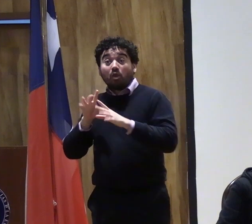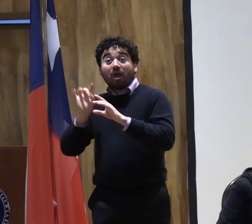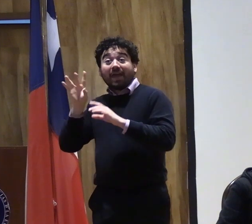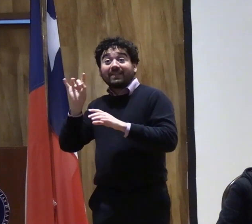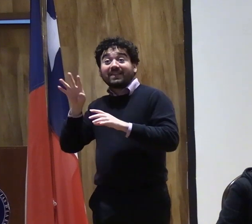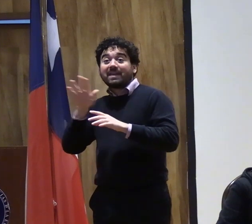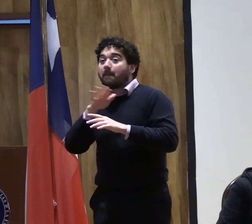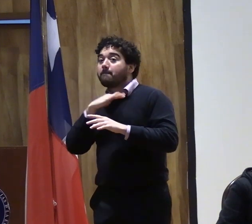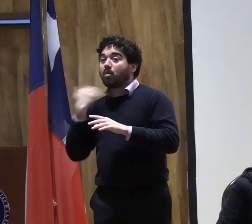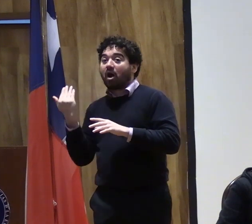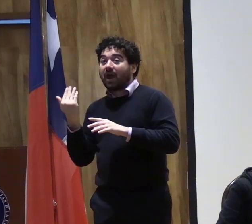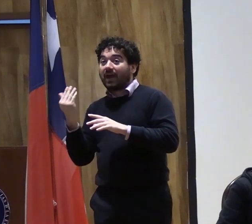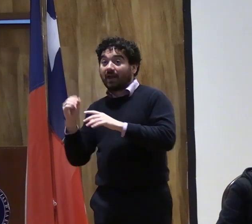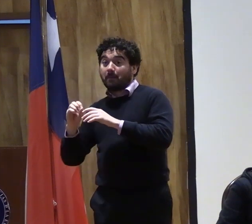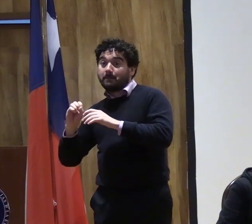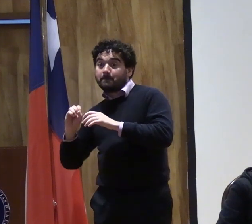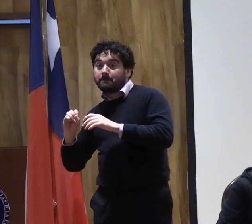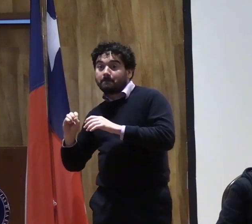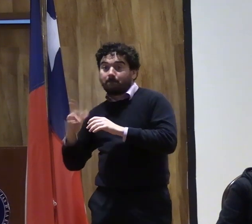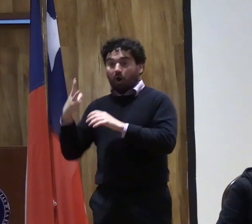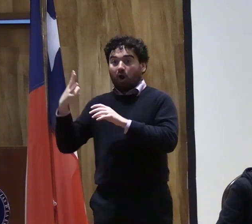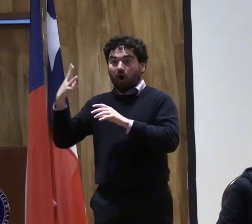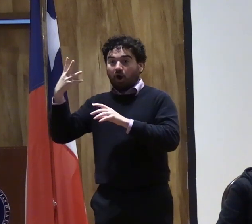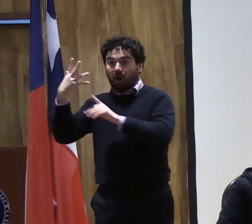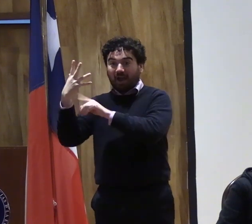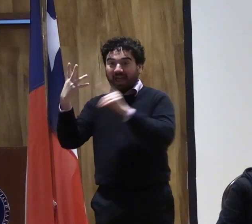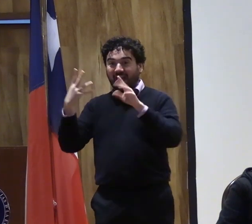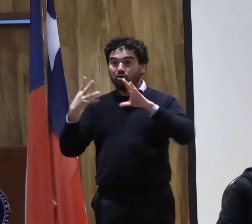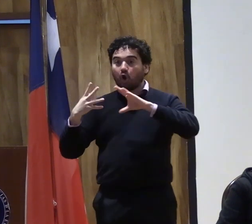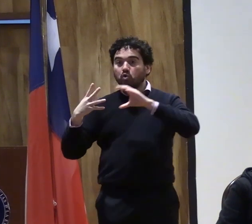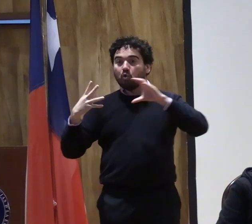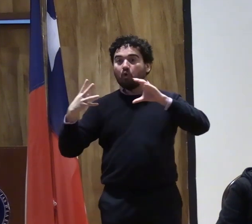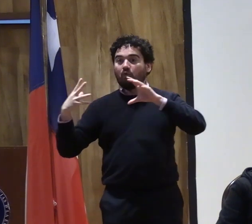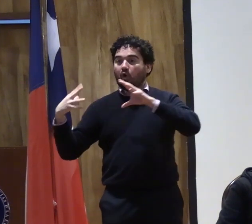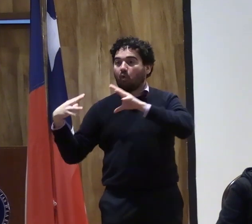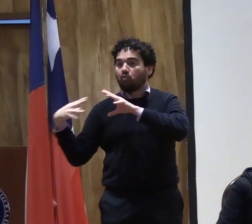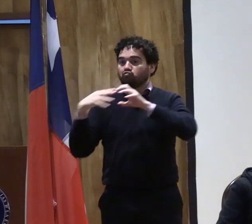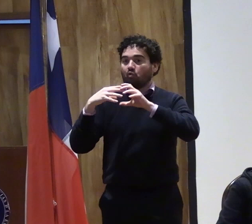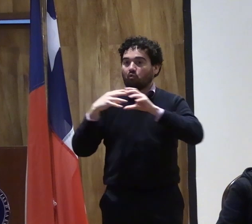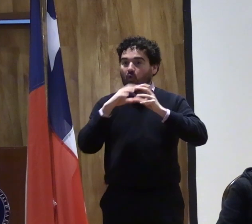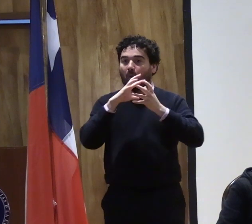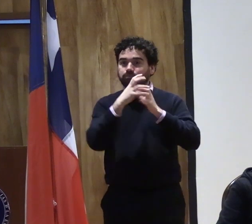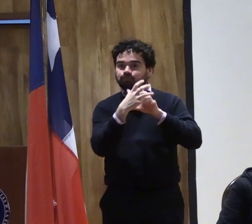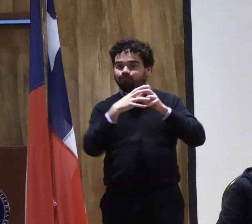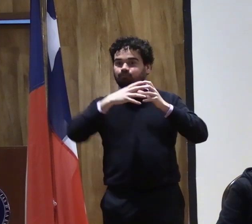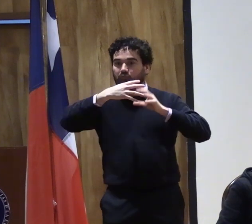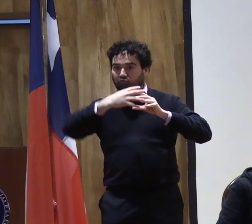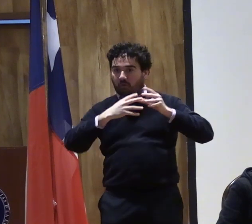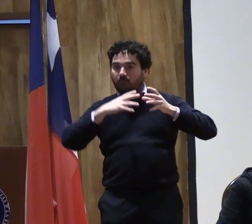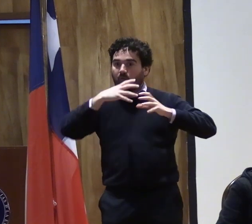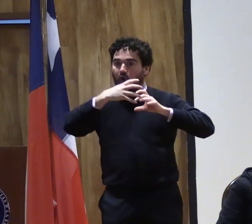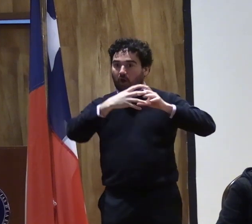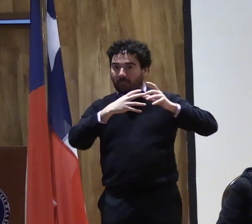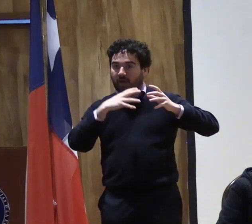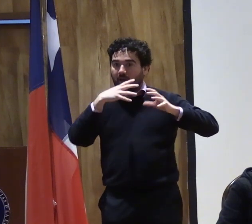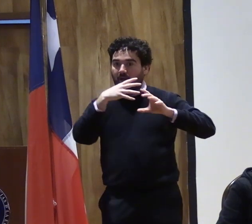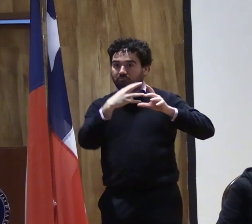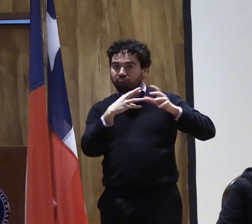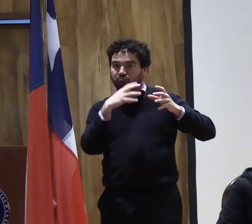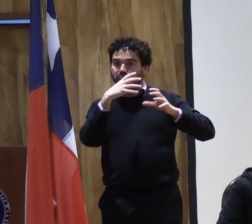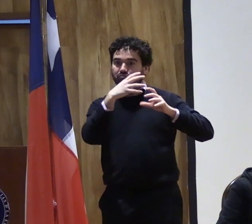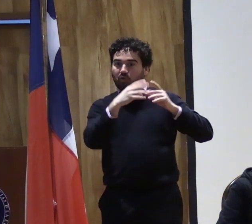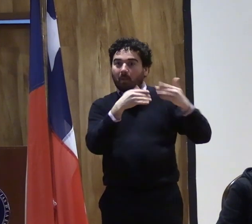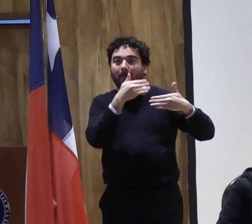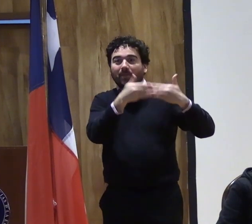en la nube que está cerca, y se forman nuevas estrellas y nuevas estrellas y nuevas estrellas, y el proceso, en